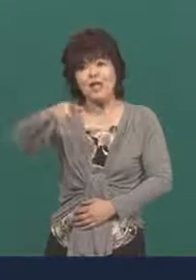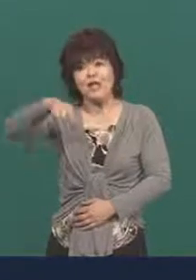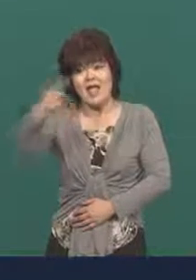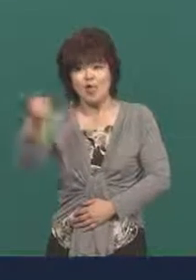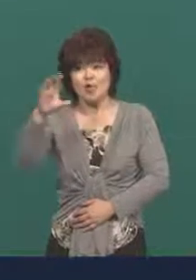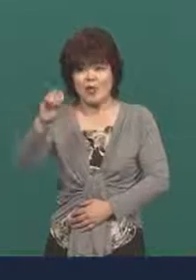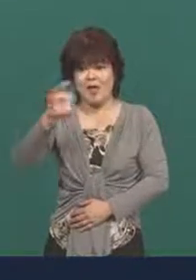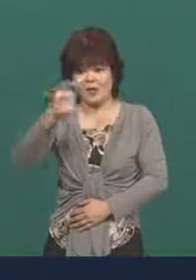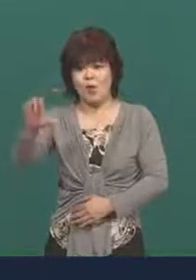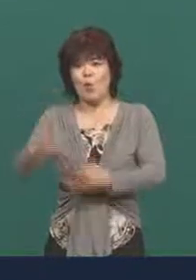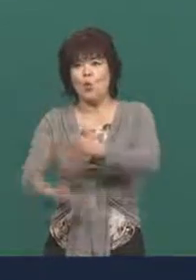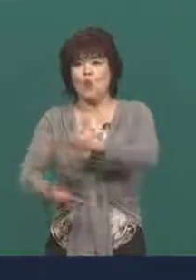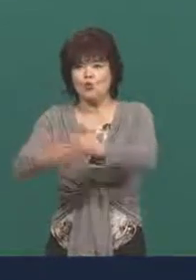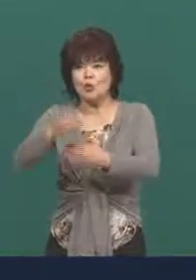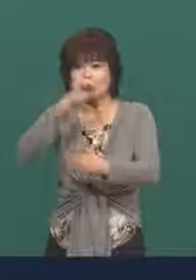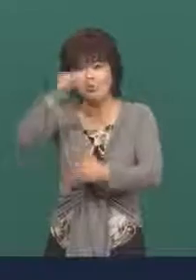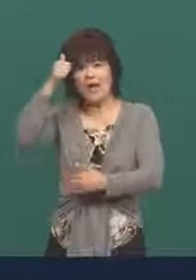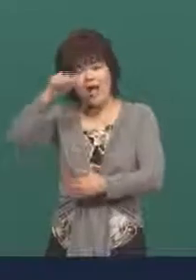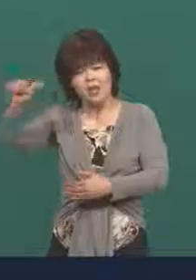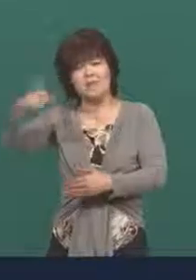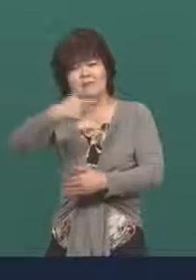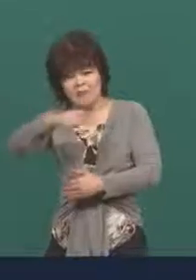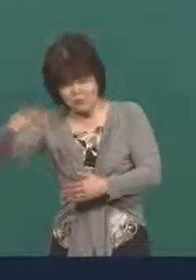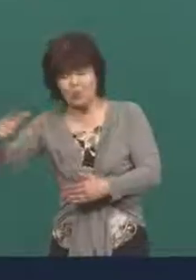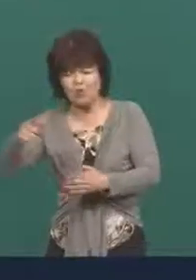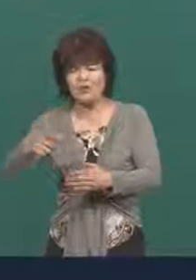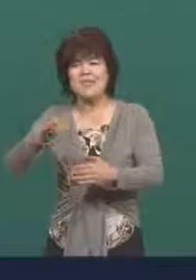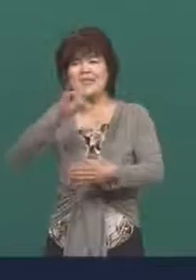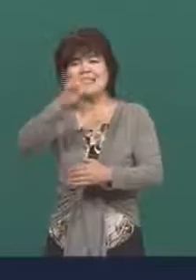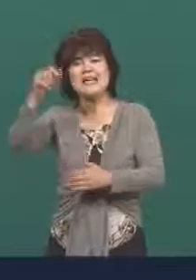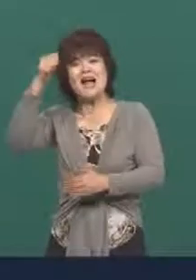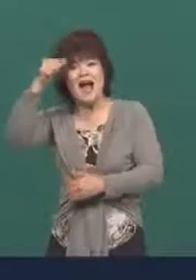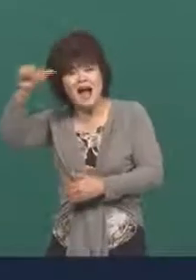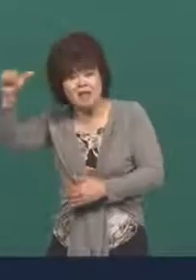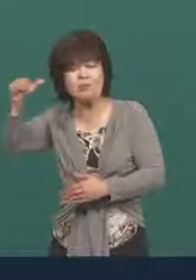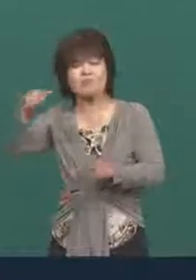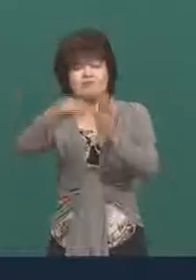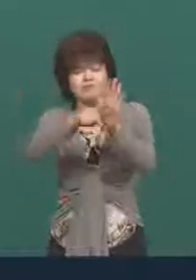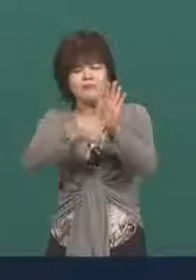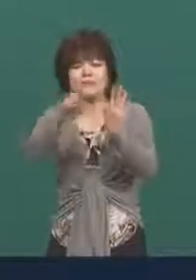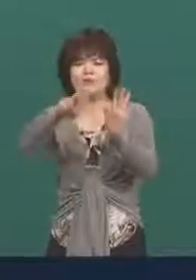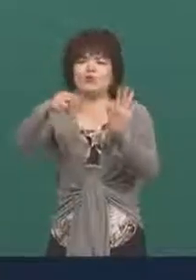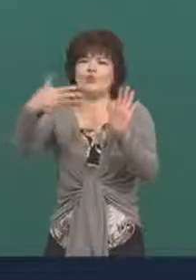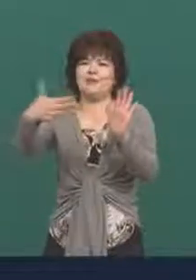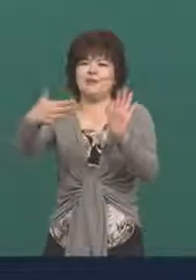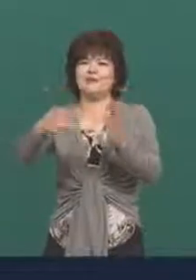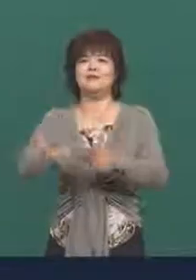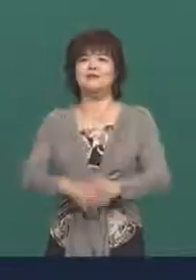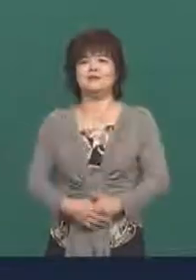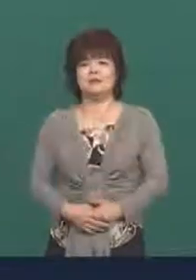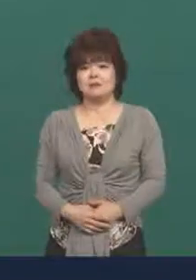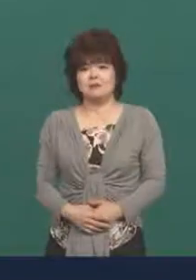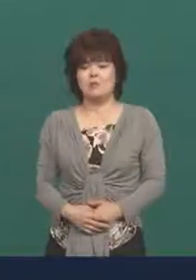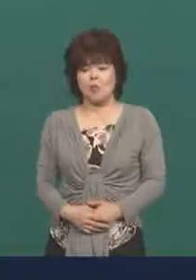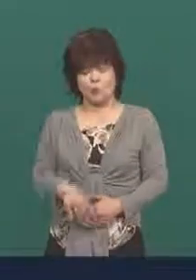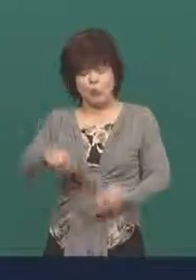億6100万円の補正予算案など28議案です。